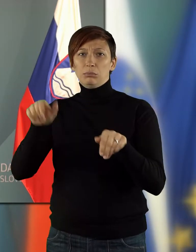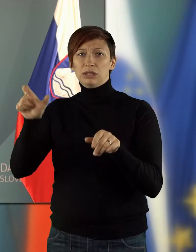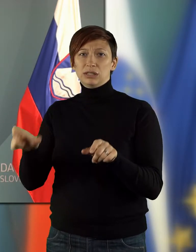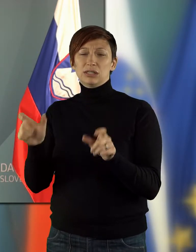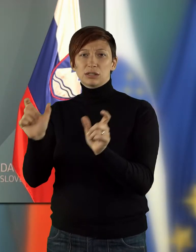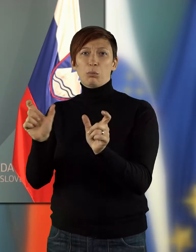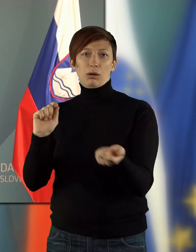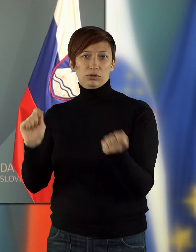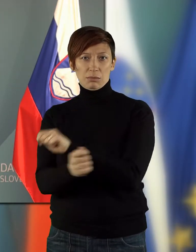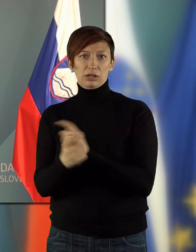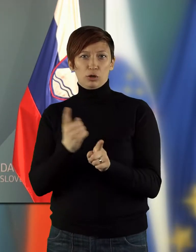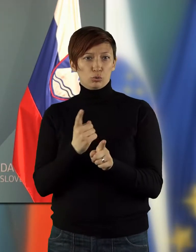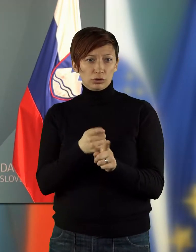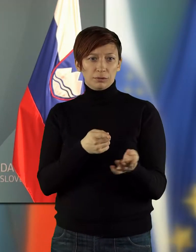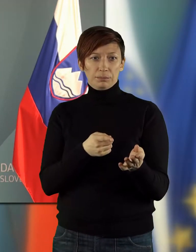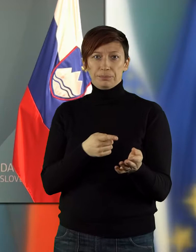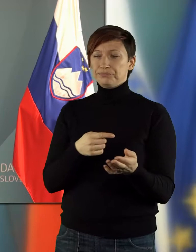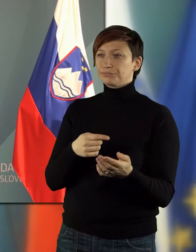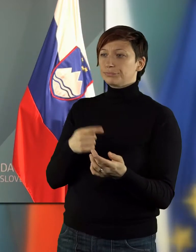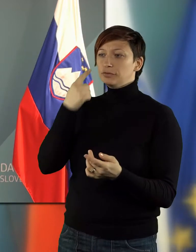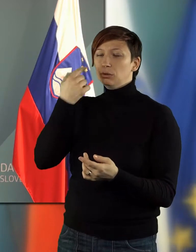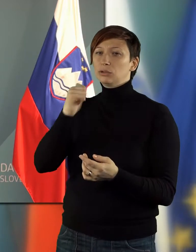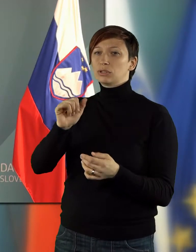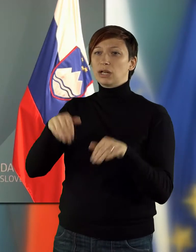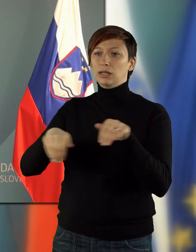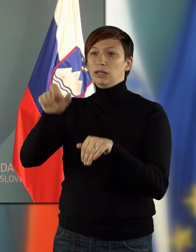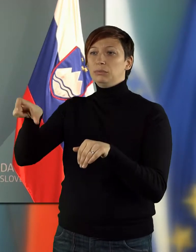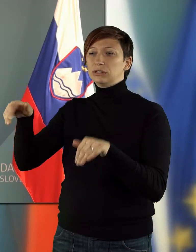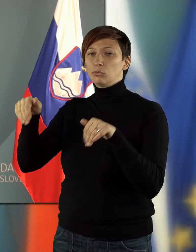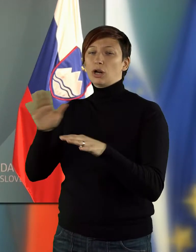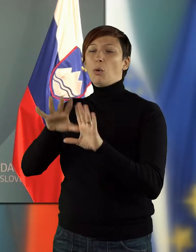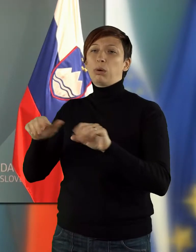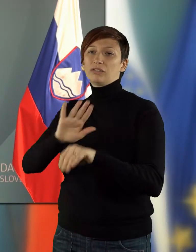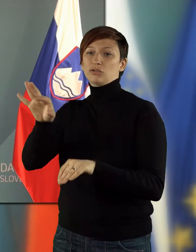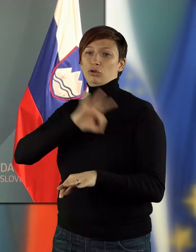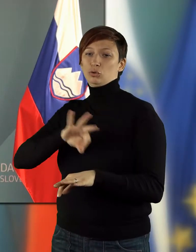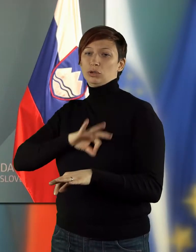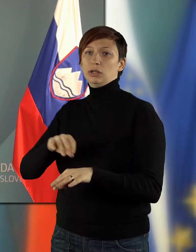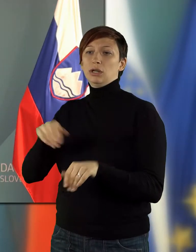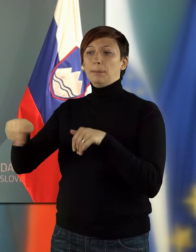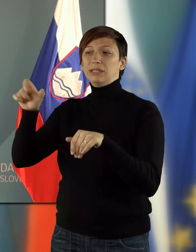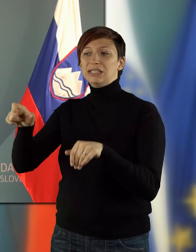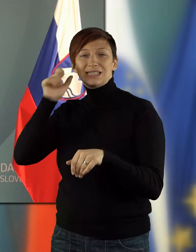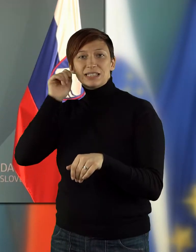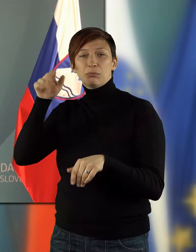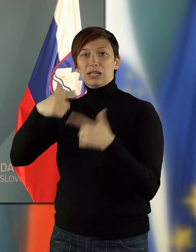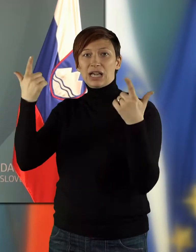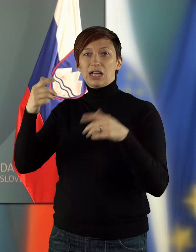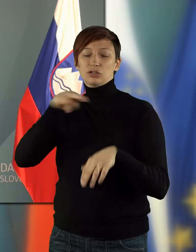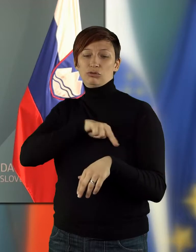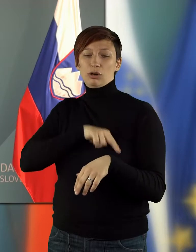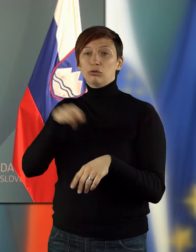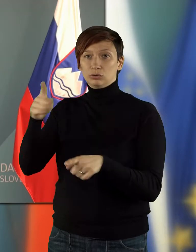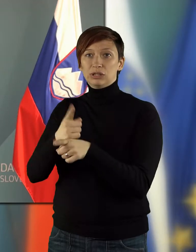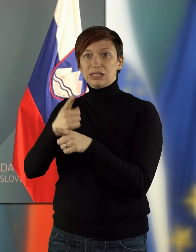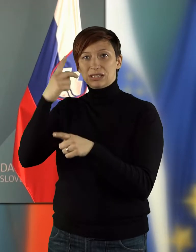mestu razrešitev ministrice 2-3 mesece pred tem? Poglejte, vsak minister mora opraviti svoje dolžnosti. Ministrica ima zdaj jasno nalogo, tudi sama